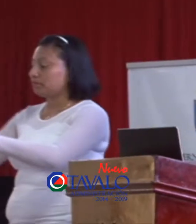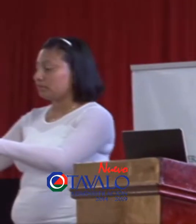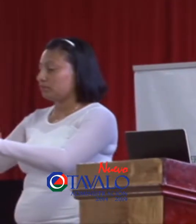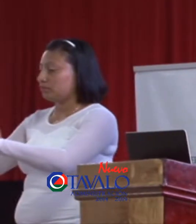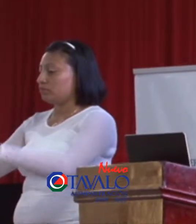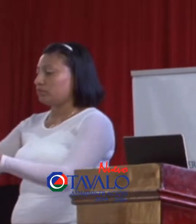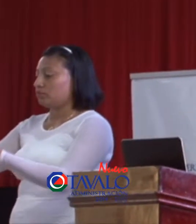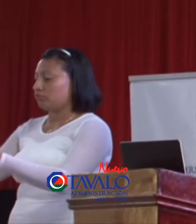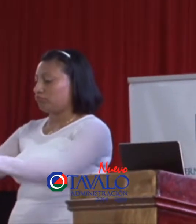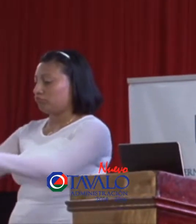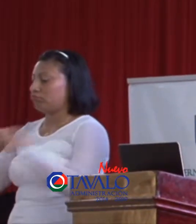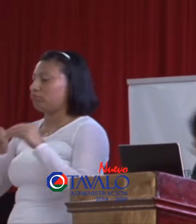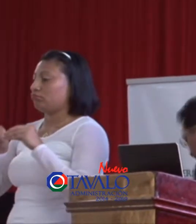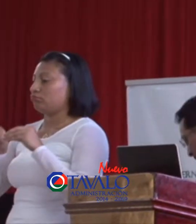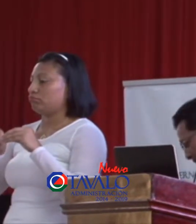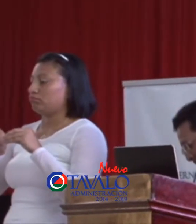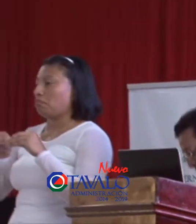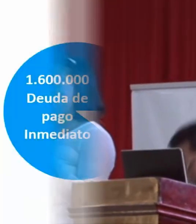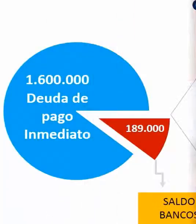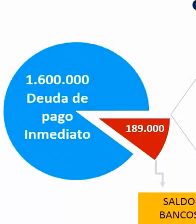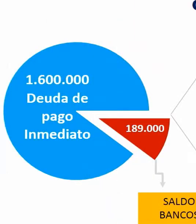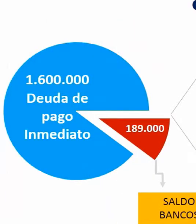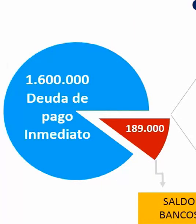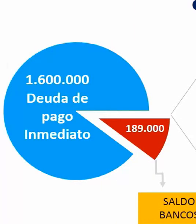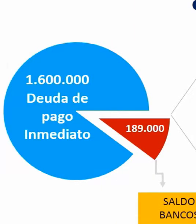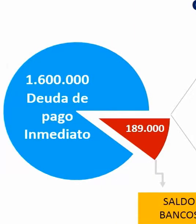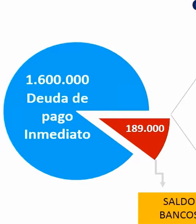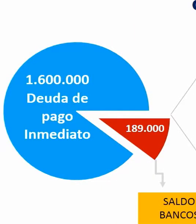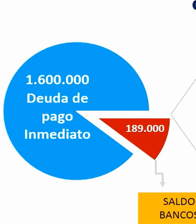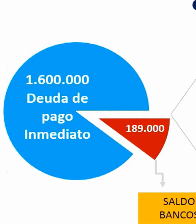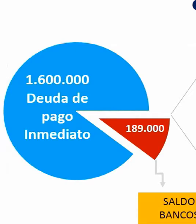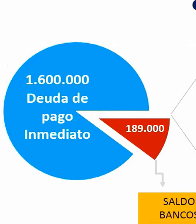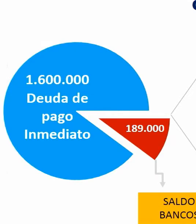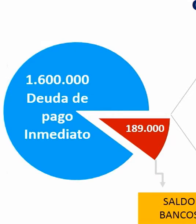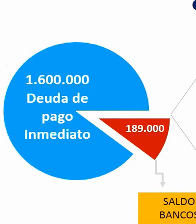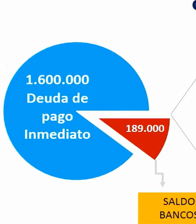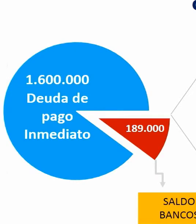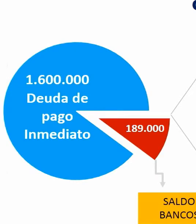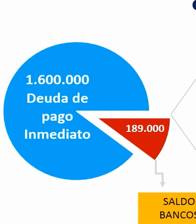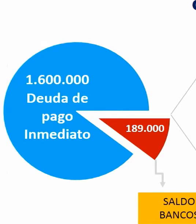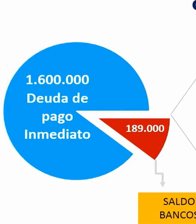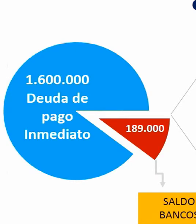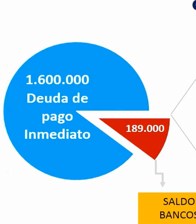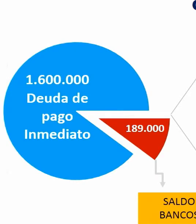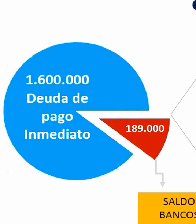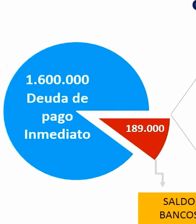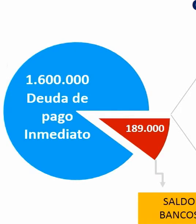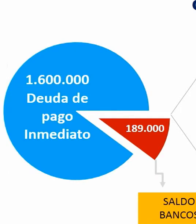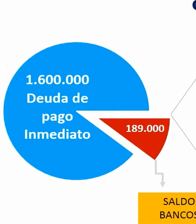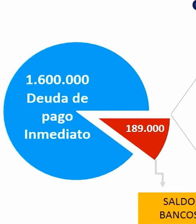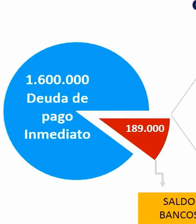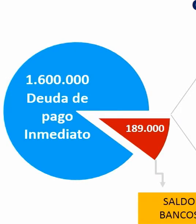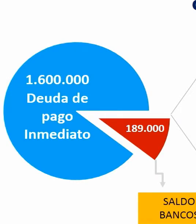asumimos la administración en mayo de 2014, recibimos un saldo en caja bancos la